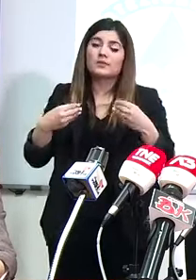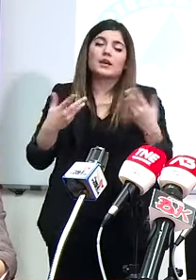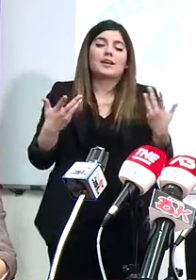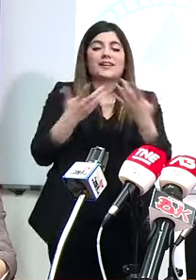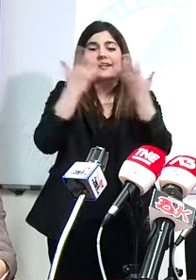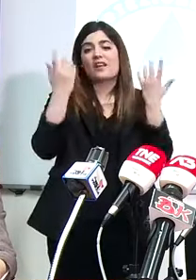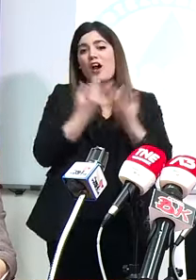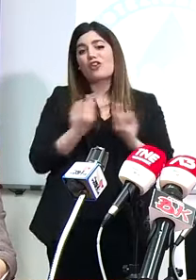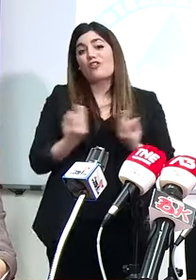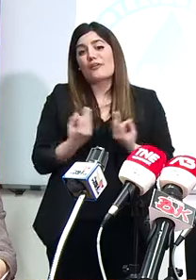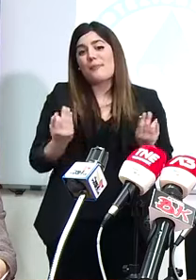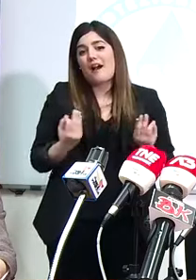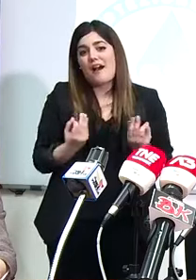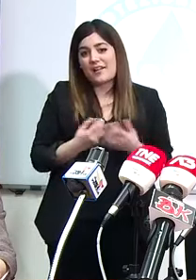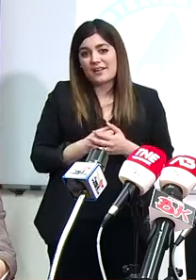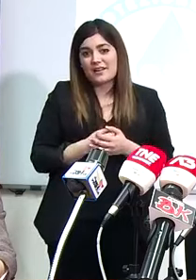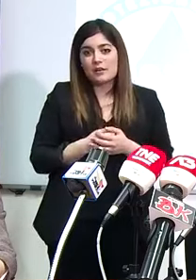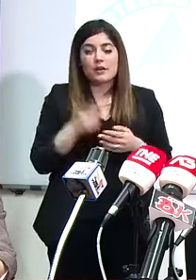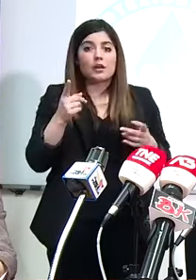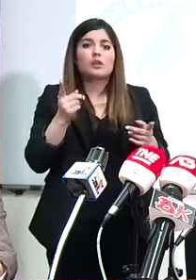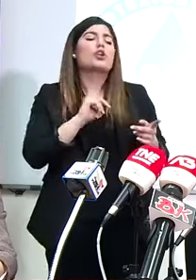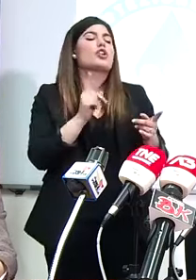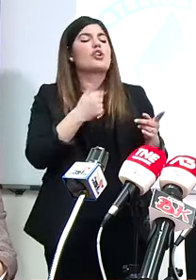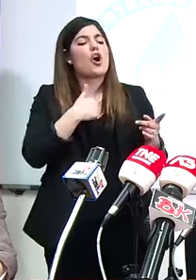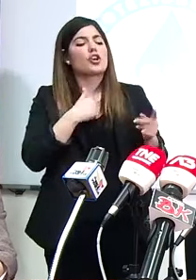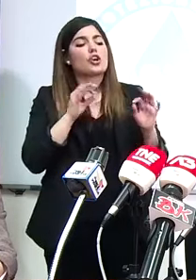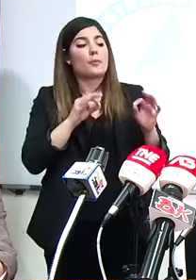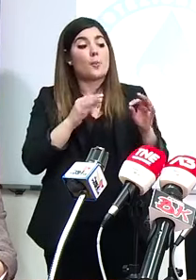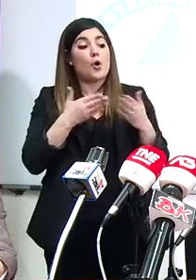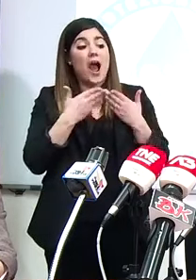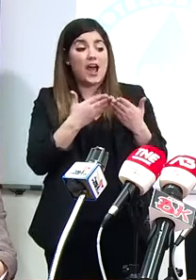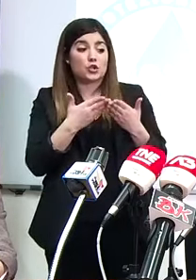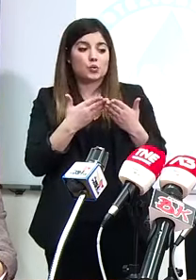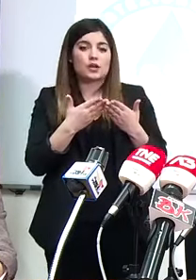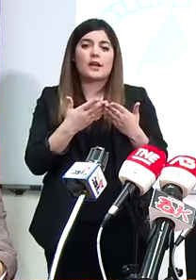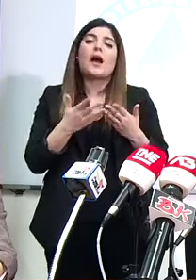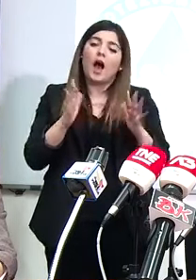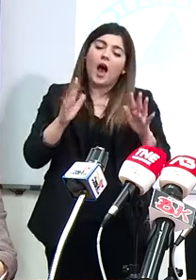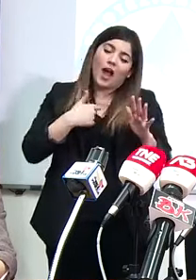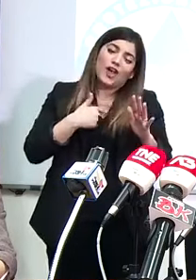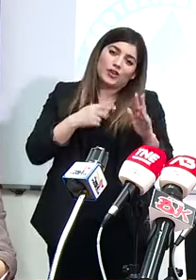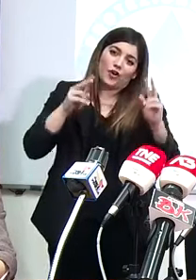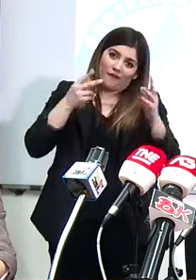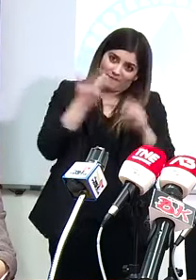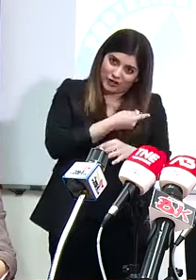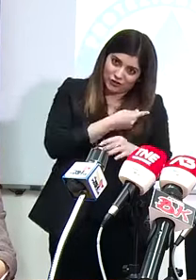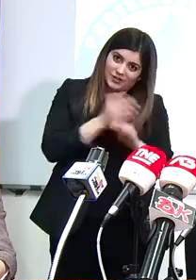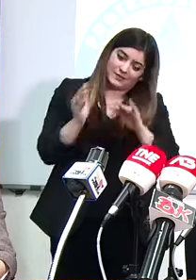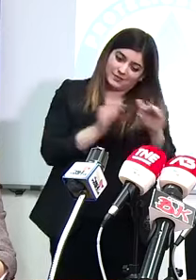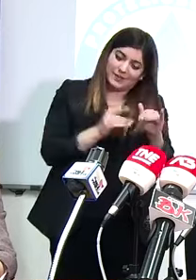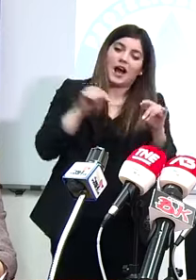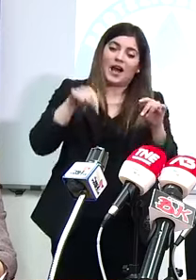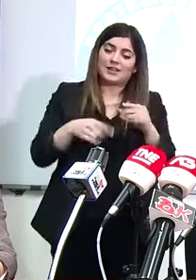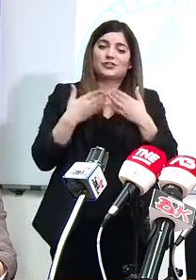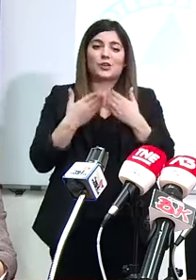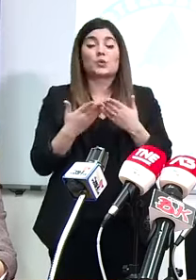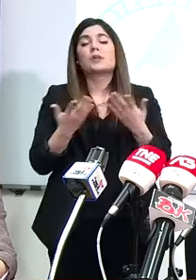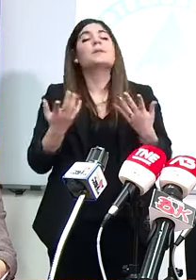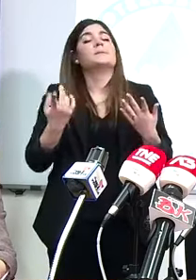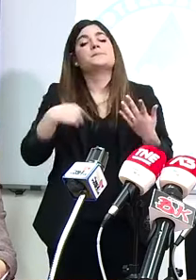vaccineremo i nostri 5 finito dei vaccini adesso dico del no non abbiamo parlato noi siamo sempre a disposizione